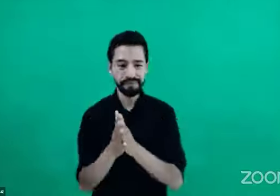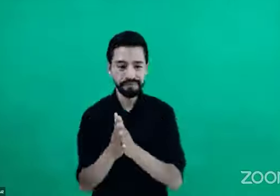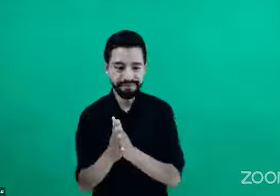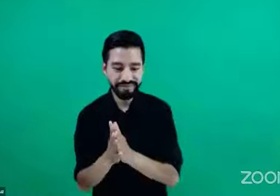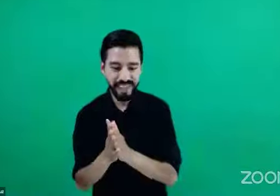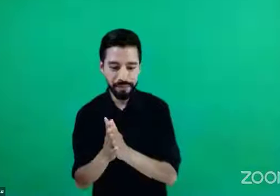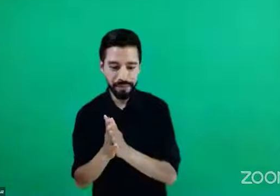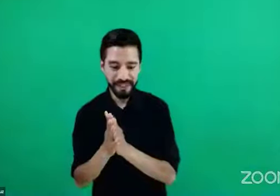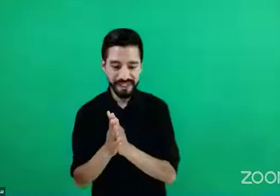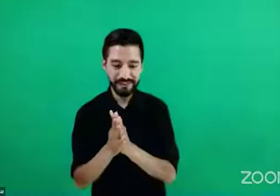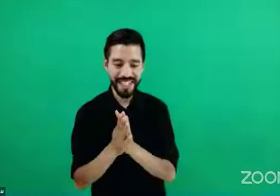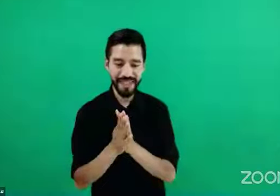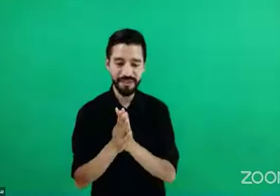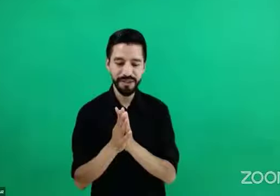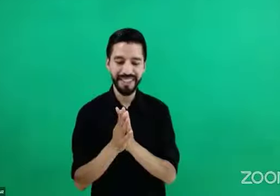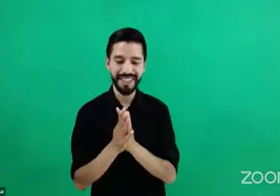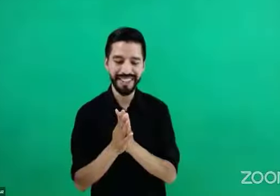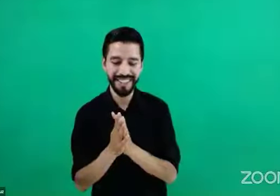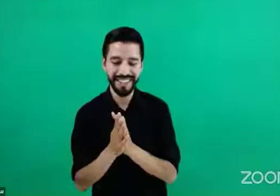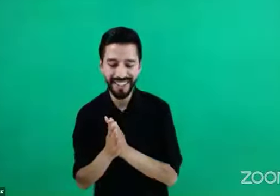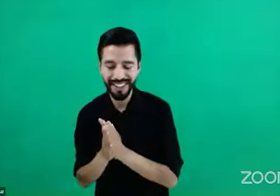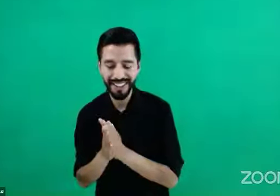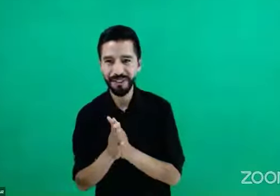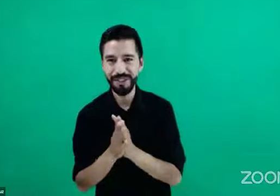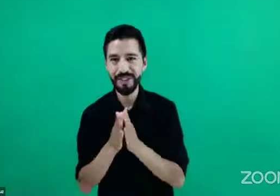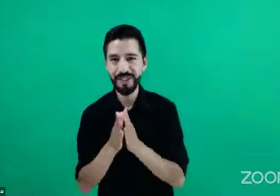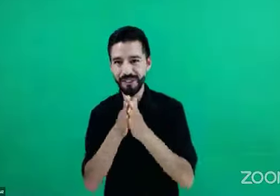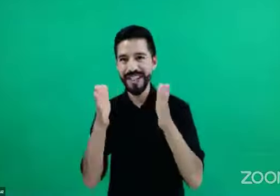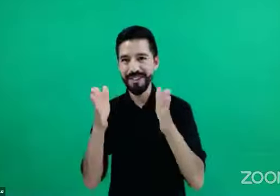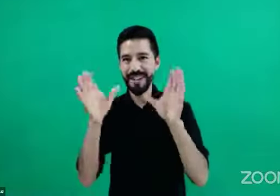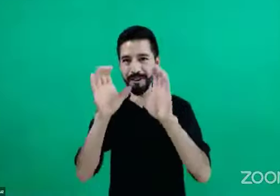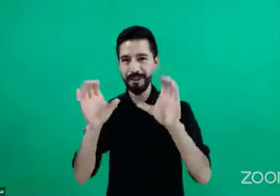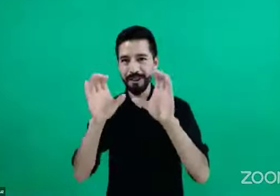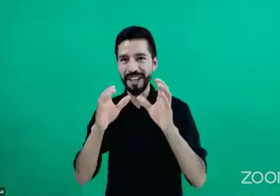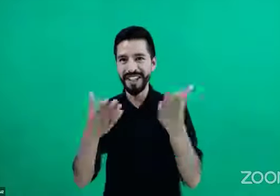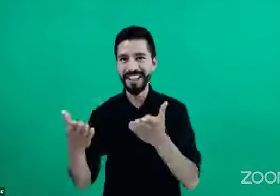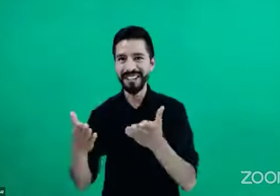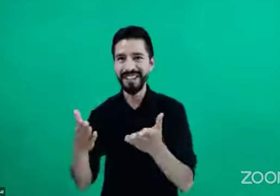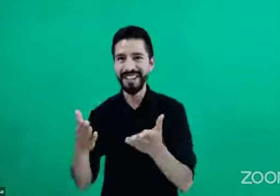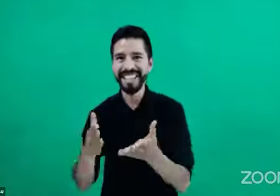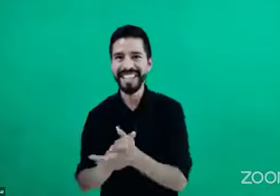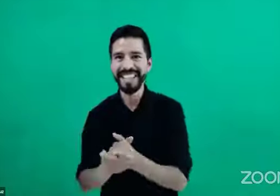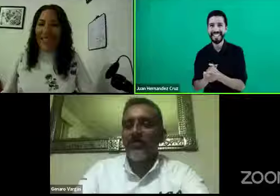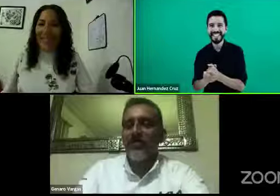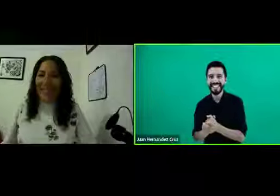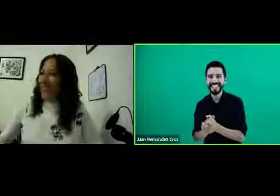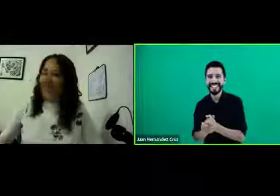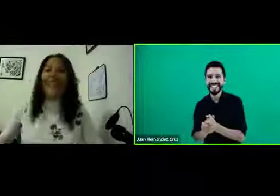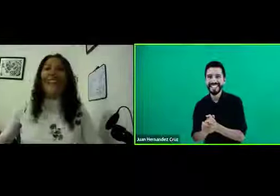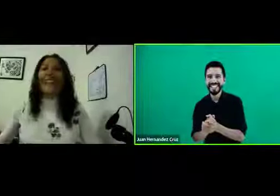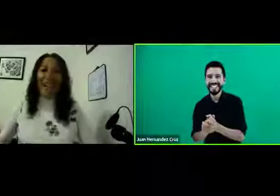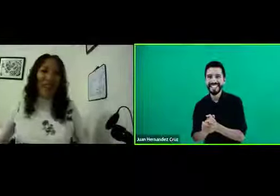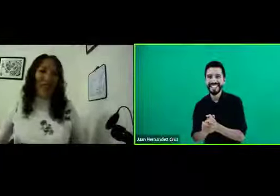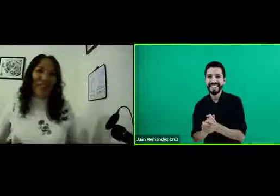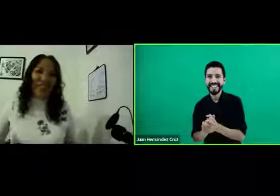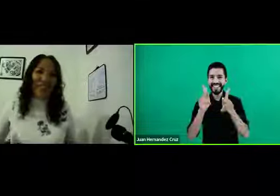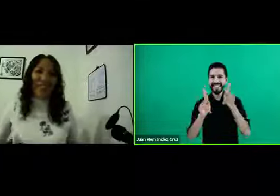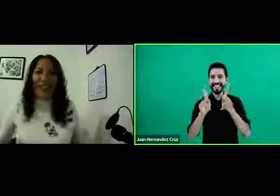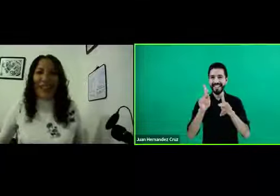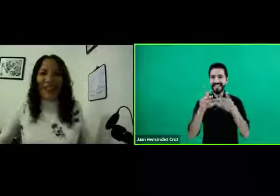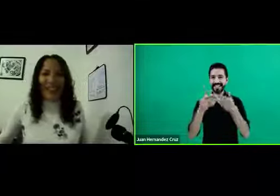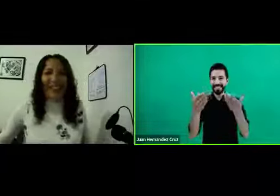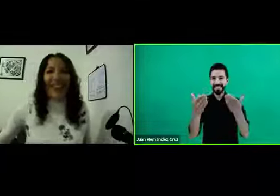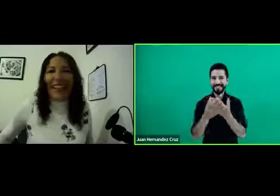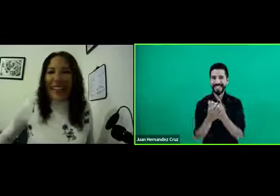interprete, pero si me das unos minutos traigo la computadora, ¿te parece? claro que